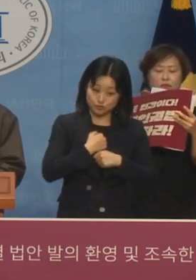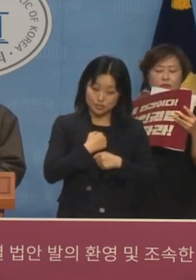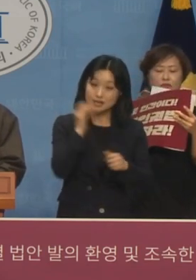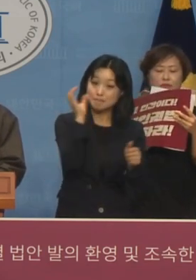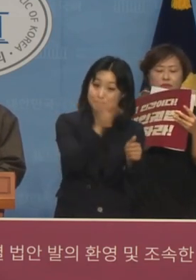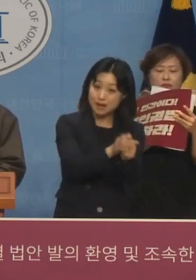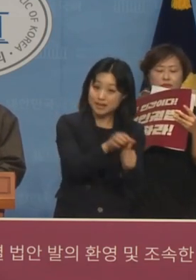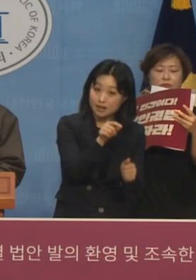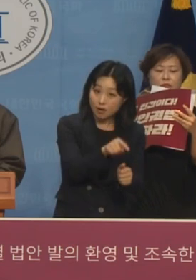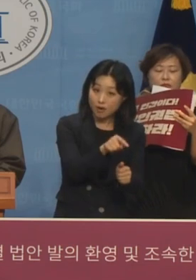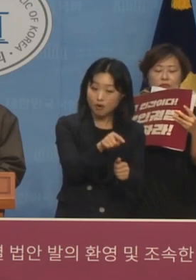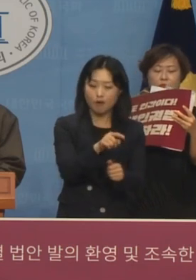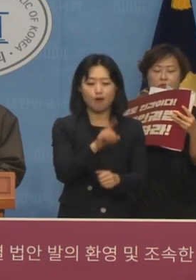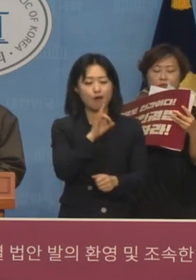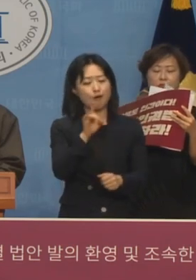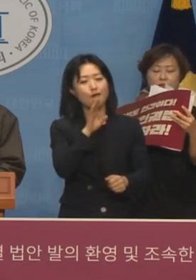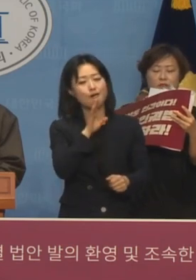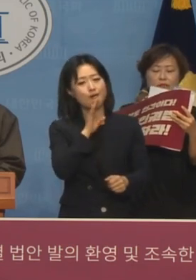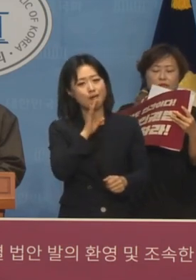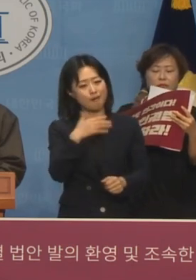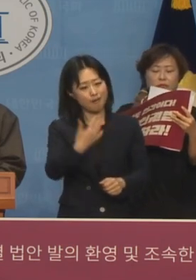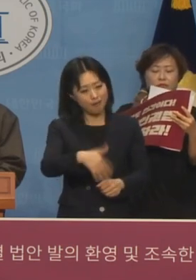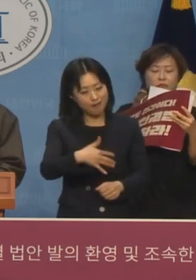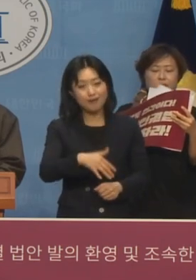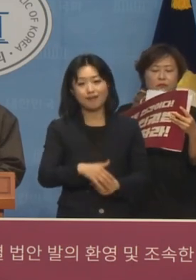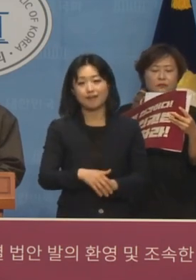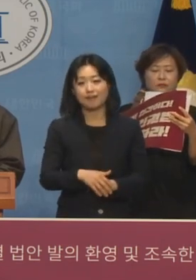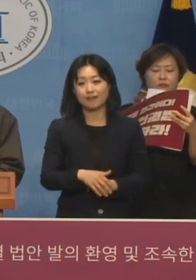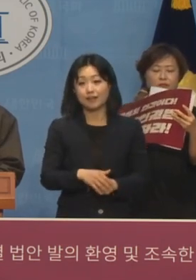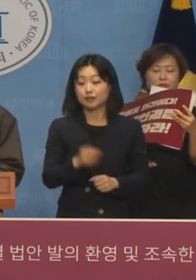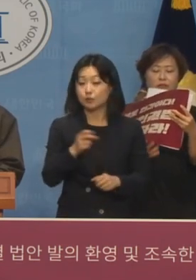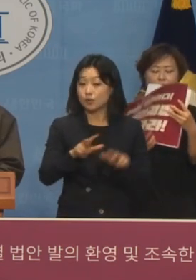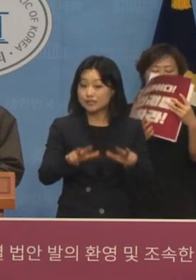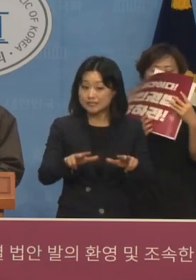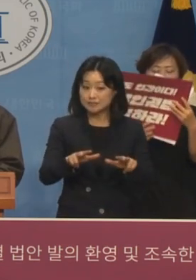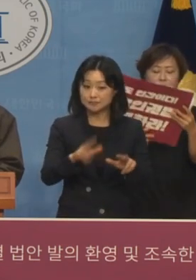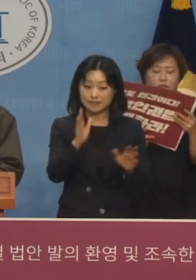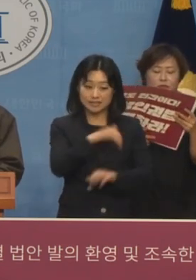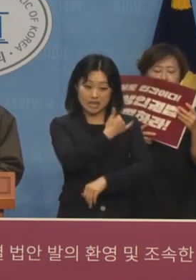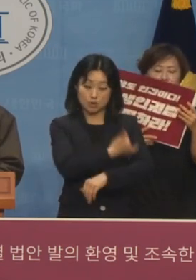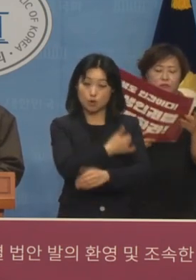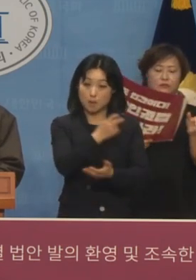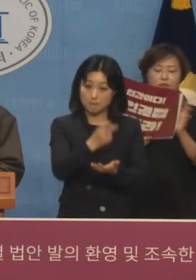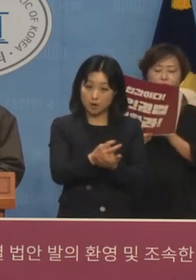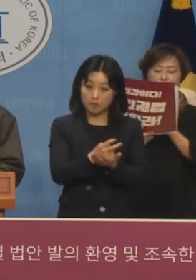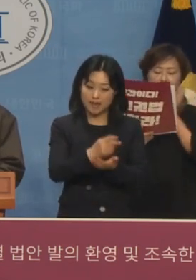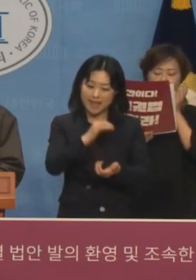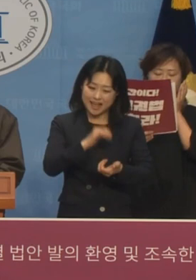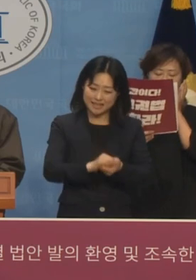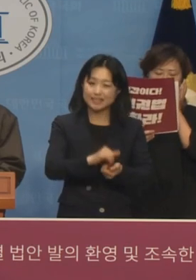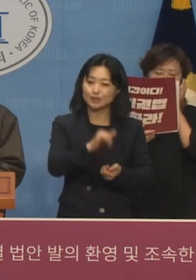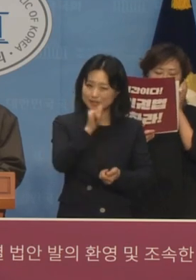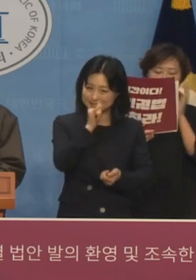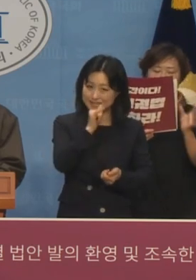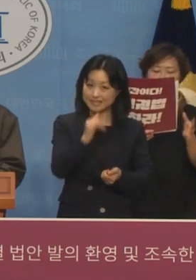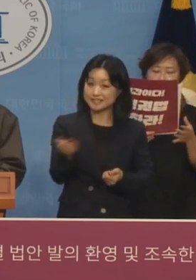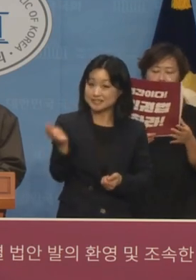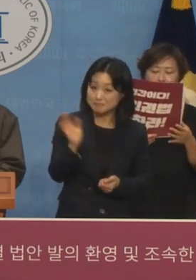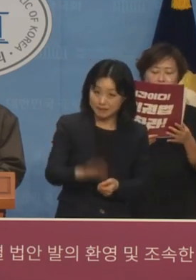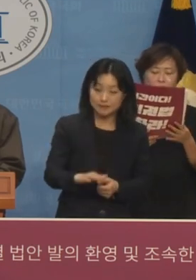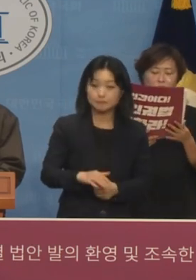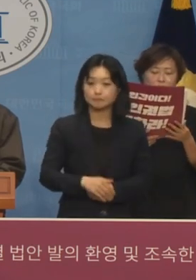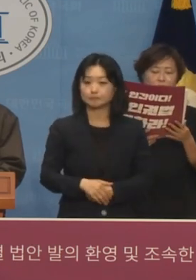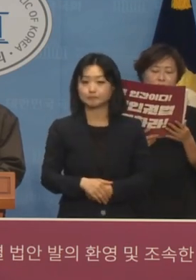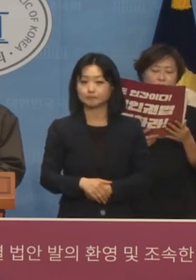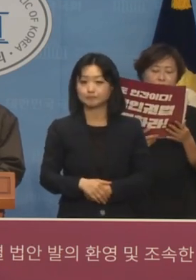것은 법률 체계상 매우 이례적이라고 할 수 있습니다. 이는 동시에 현재 발의된 학생인권 법안의 또 다른 한계라고 지적할 수 있을 것입니다. 그럼에도